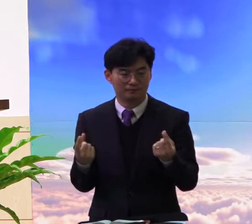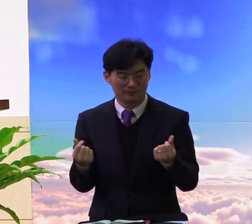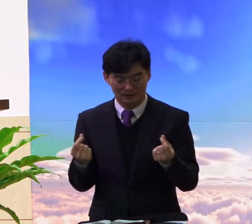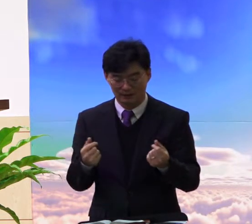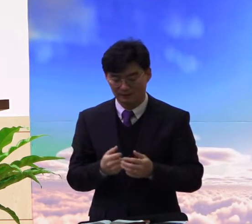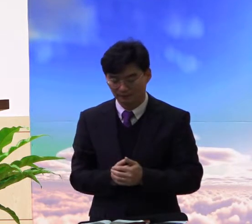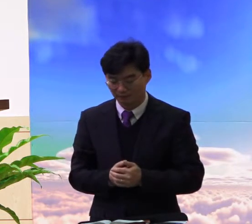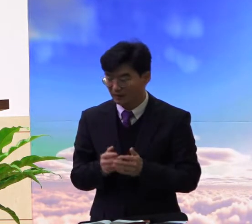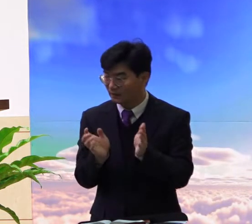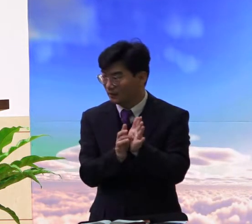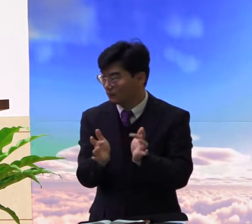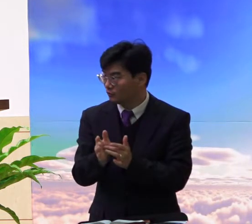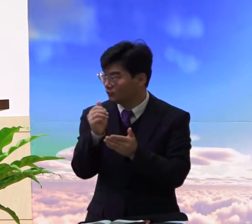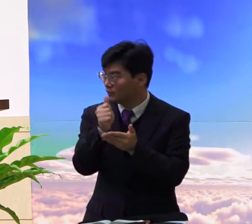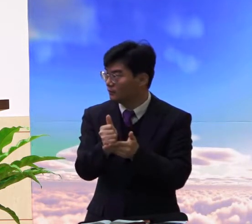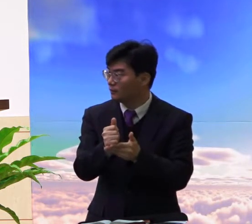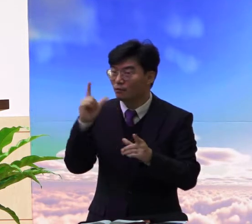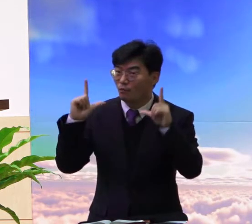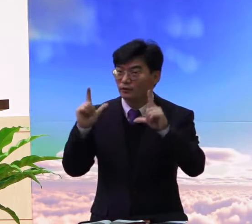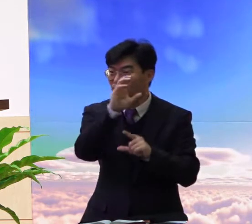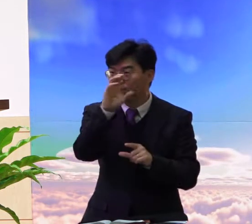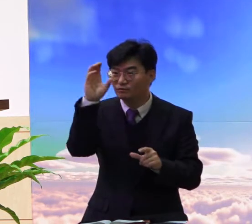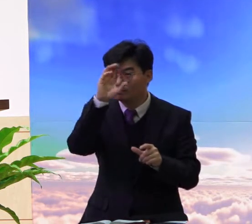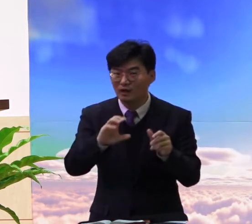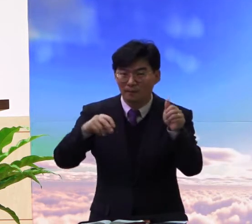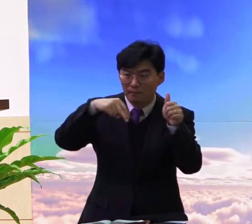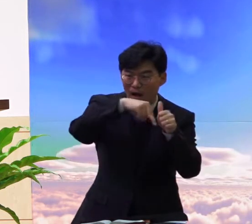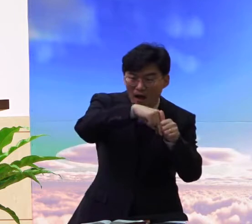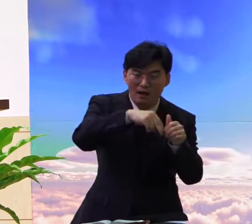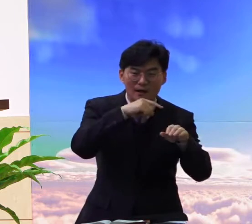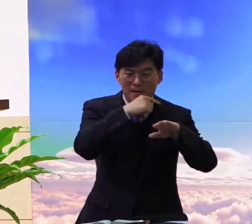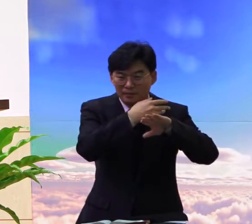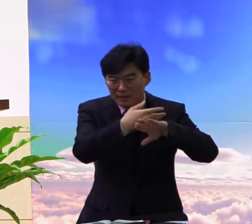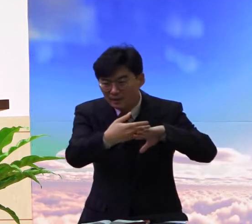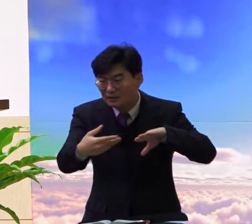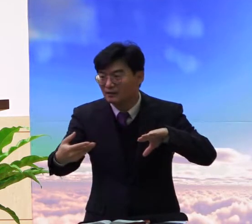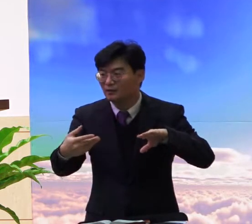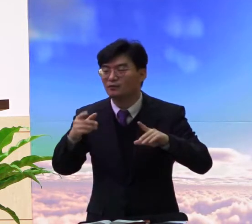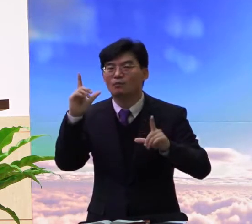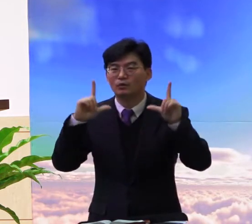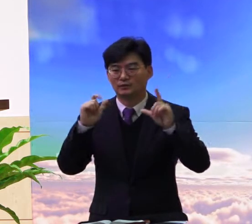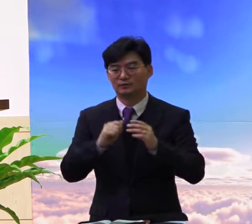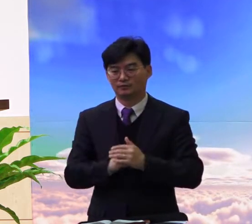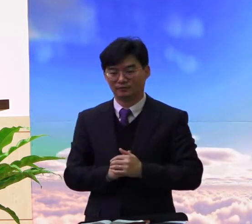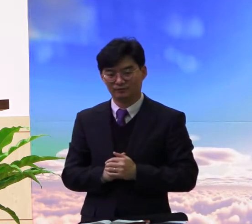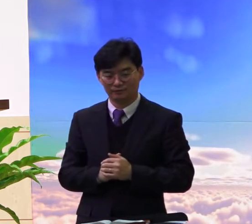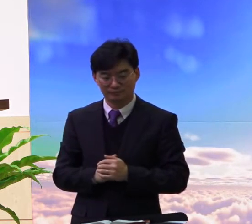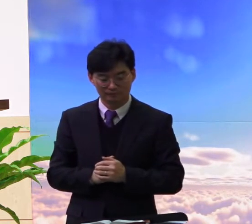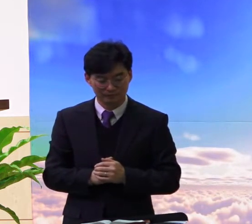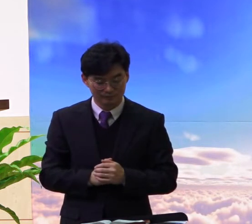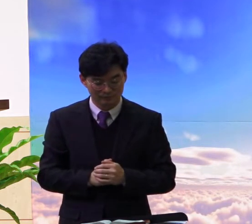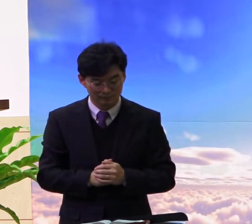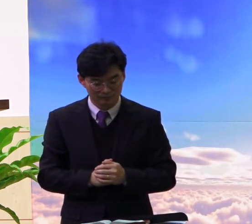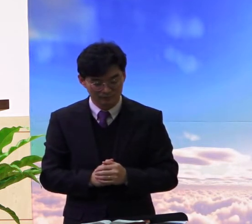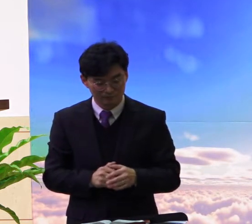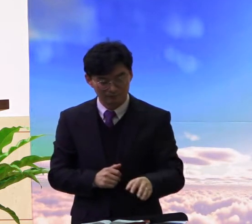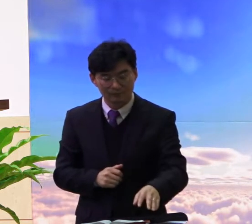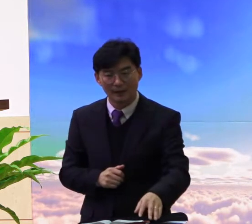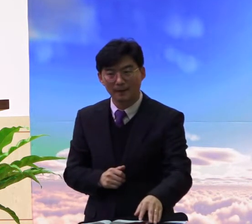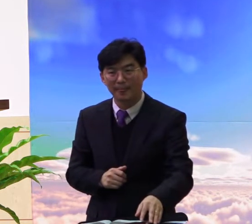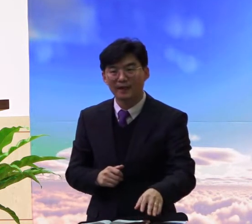예수님의 육체가 십자가에서 찢어지고 피 흘리는 그 순간에 성전의 지성소의 휘장이